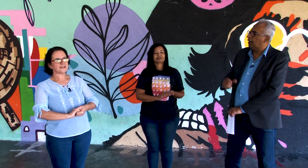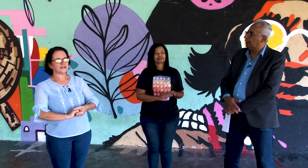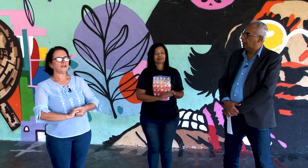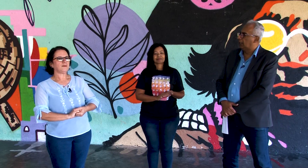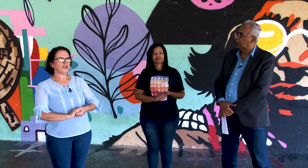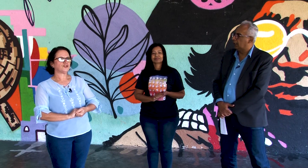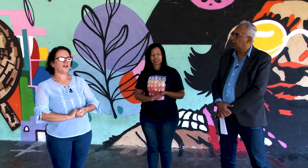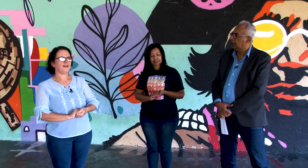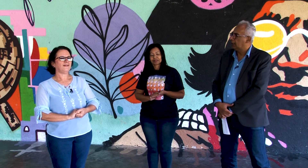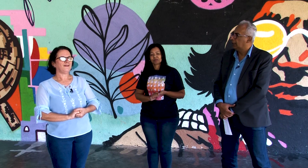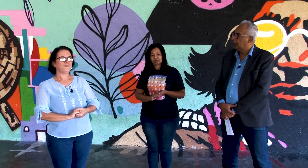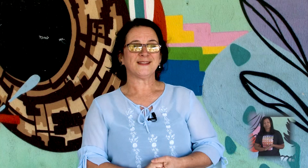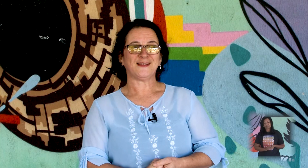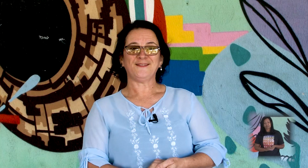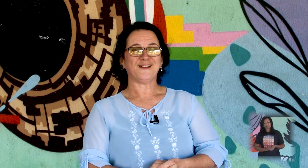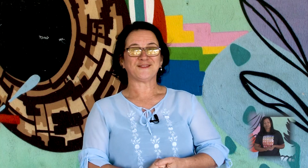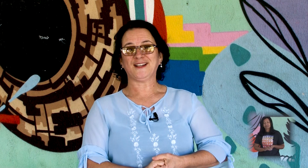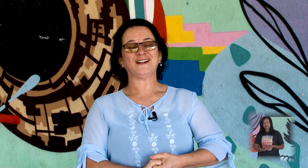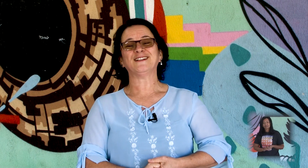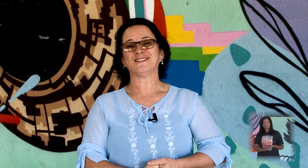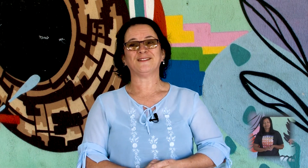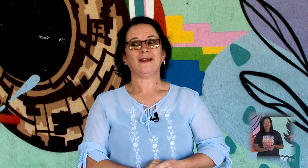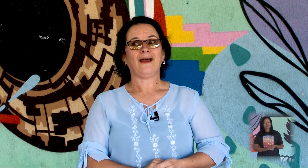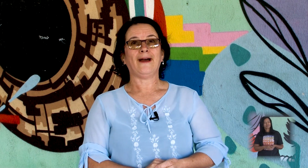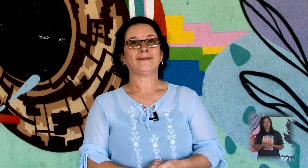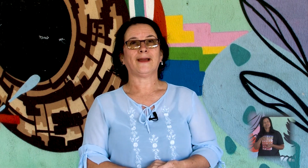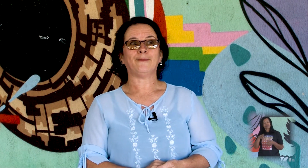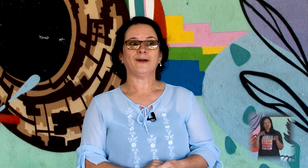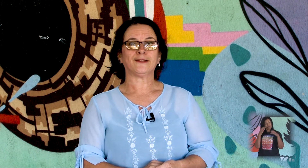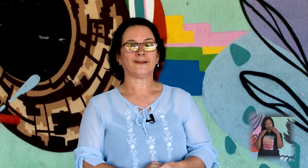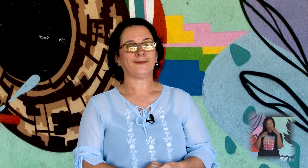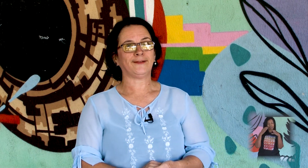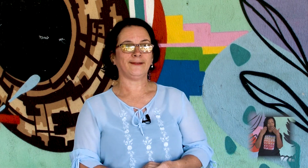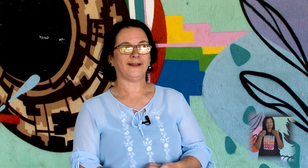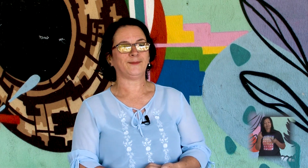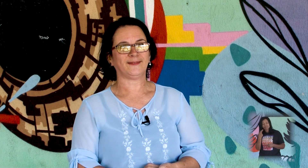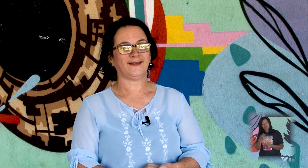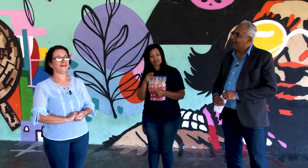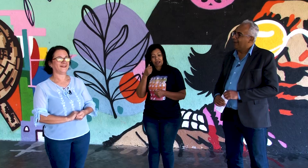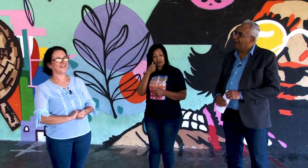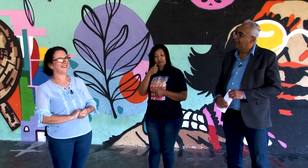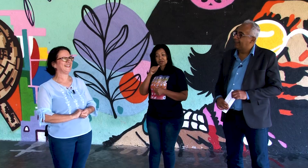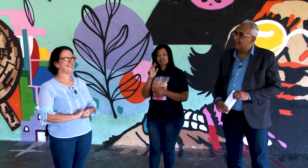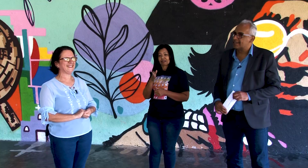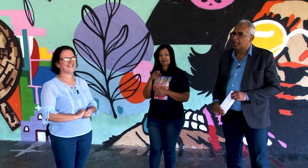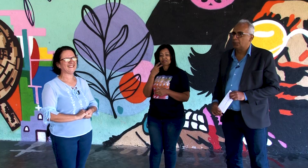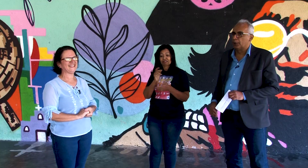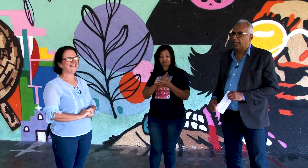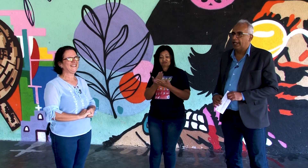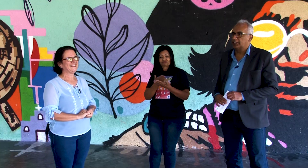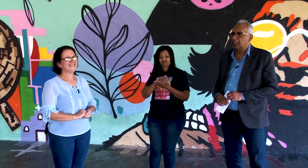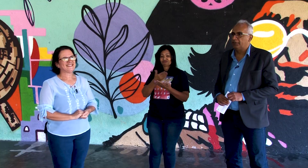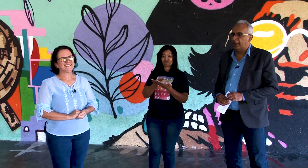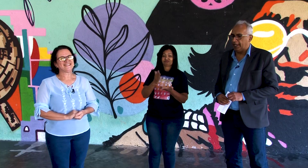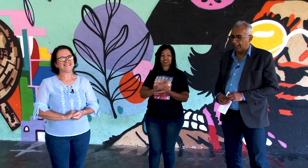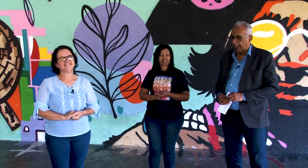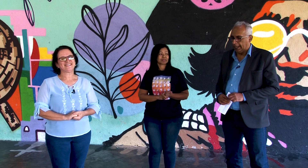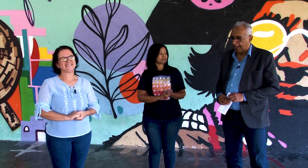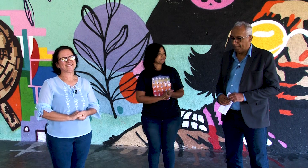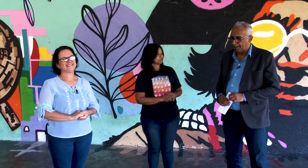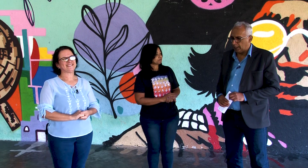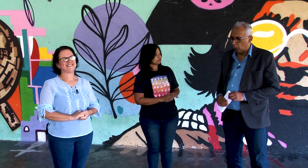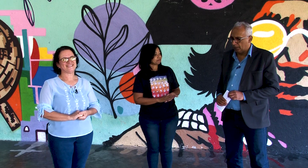dê... Exatamente, Mas é ódio, canto. Tá, a mãe já está falando em Libras. É interessante porque a gente